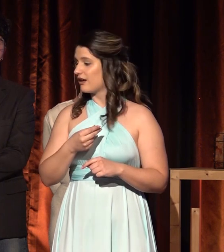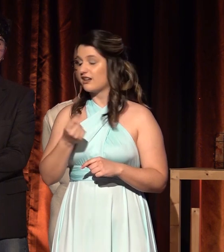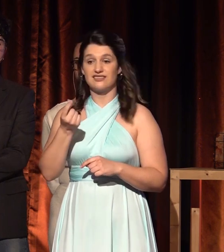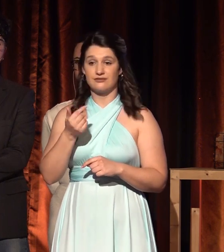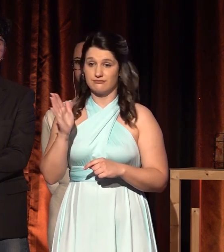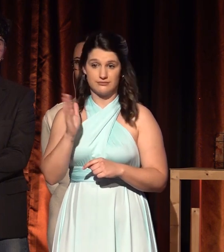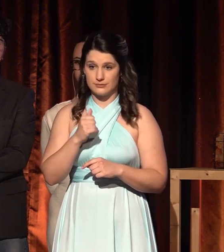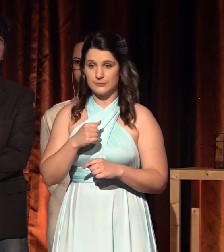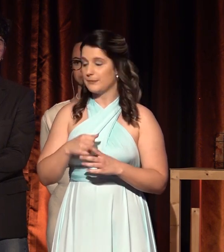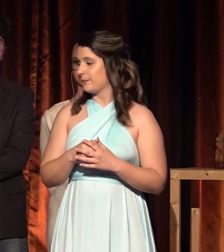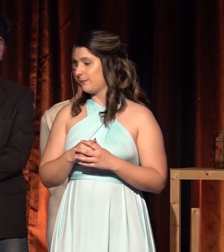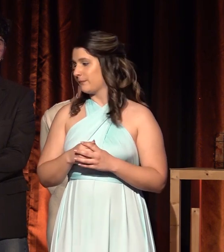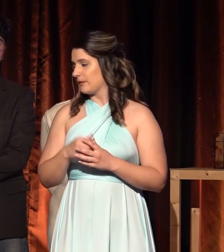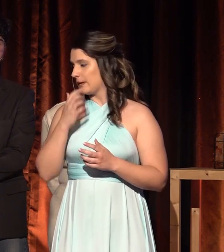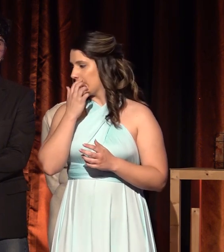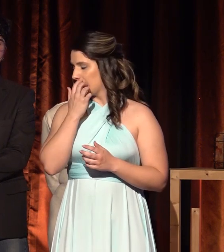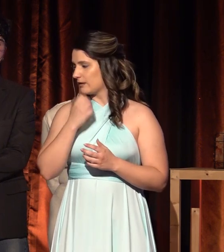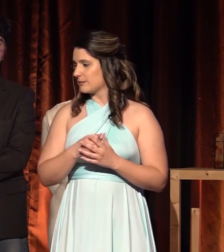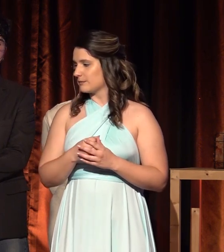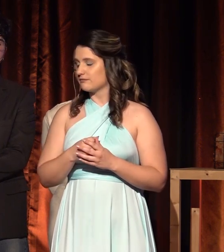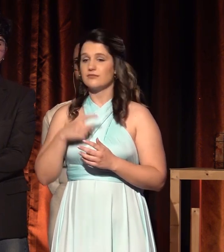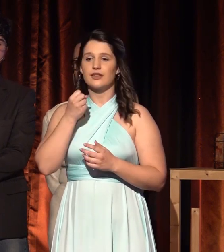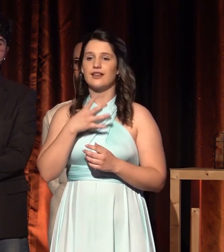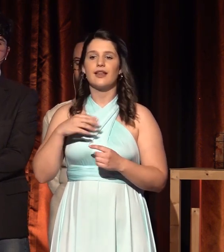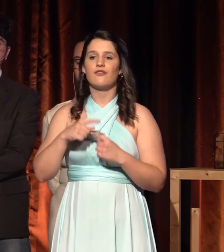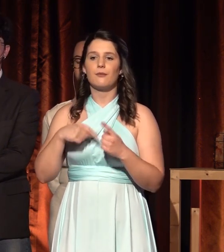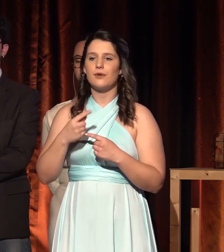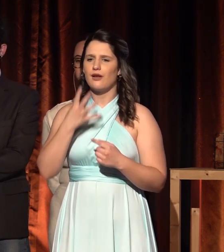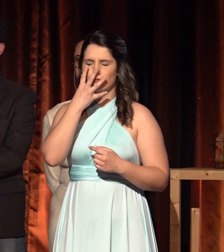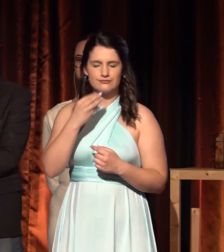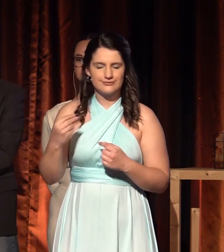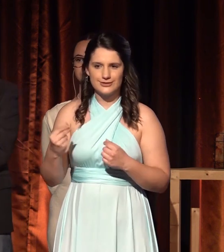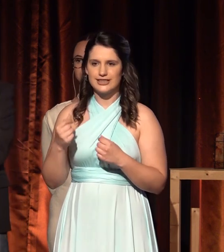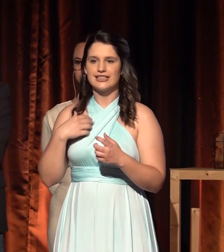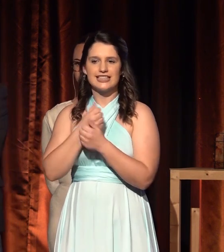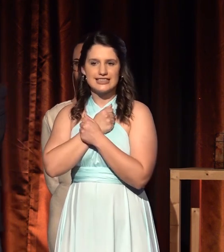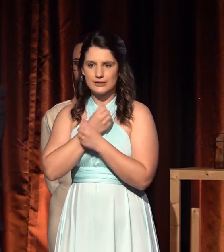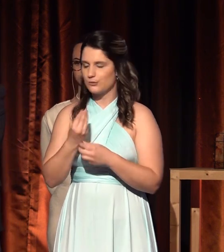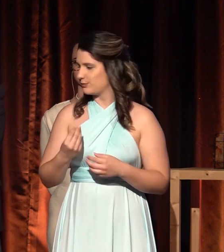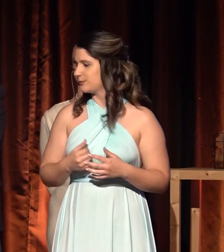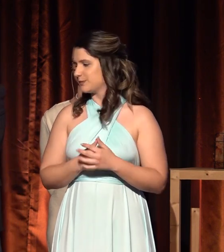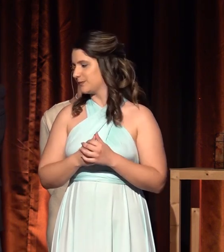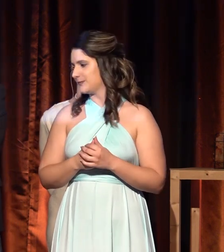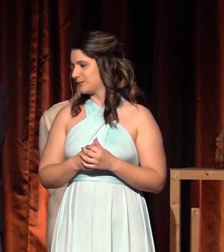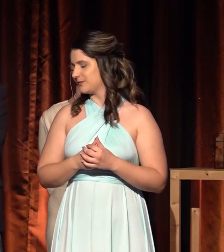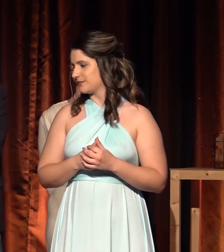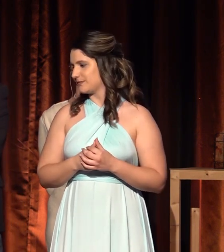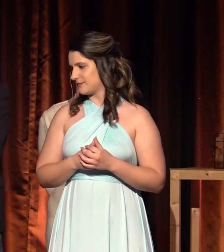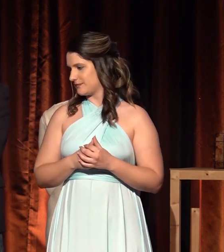falta. Una família preciosa que s'estima incondicionalment, però que probablement, per falta de temps, no ens ho